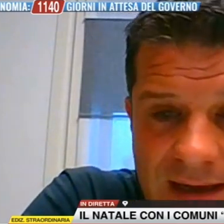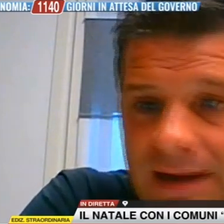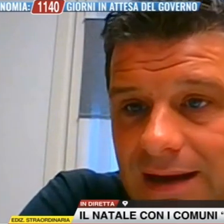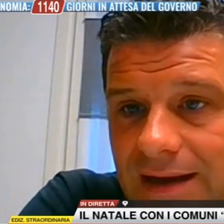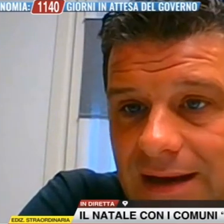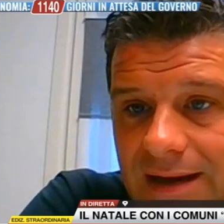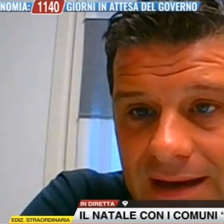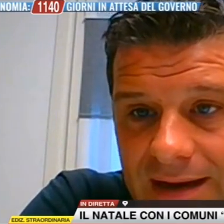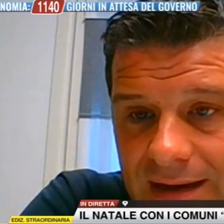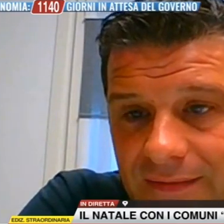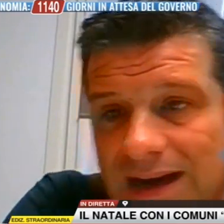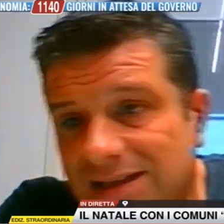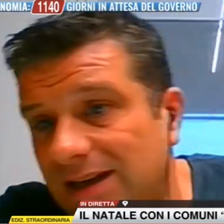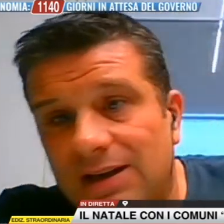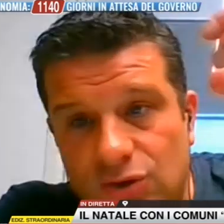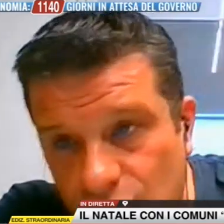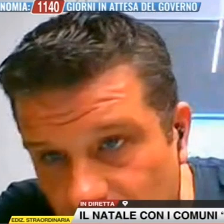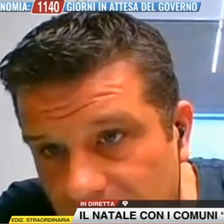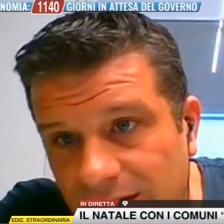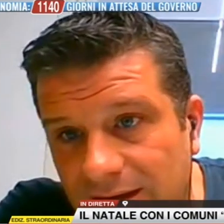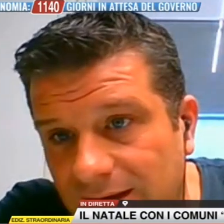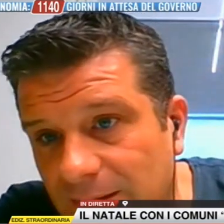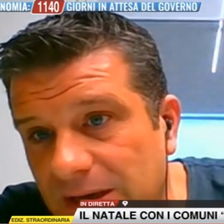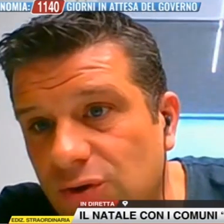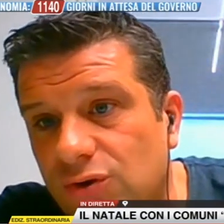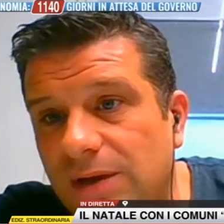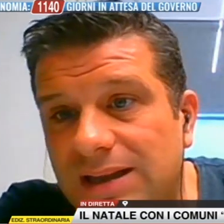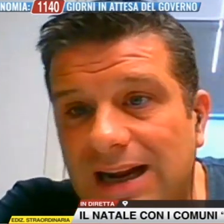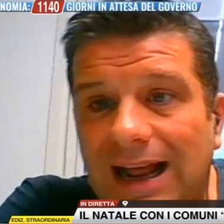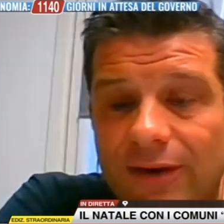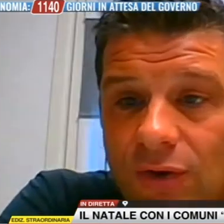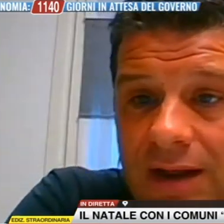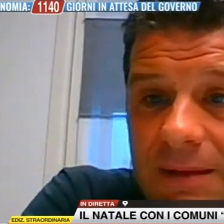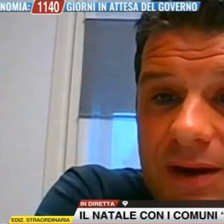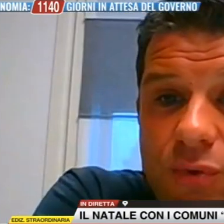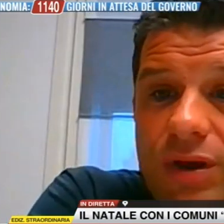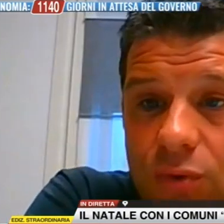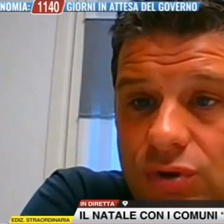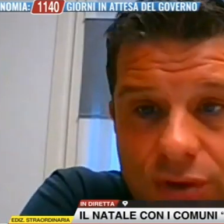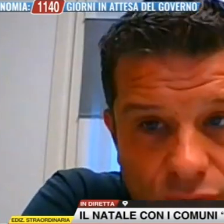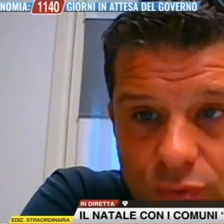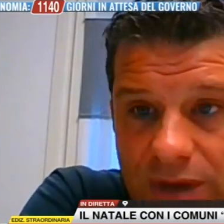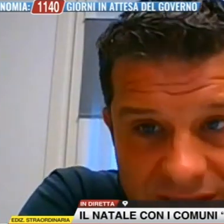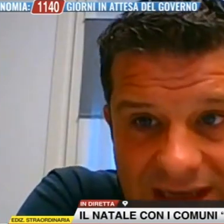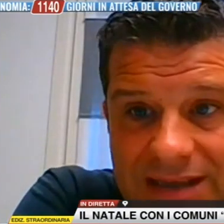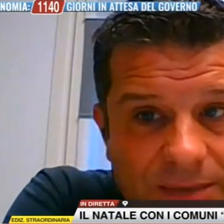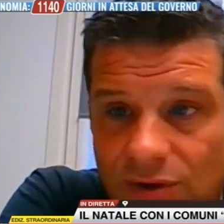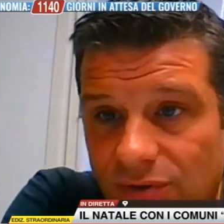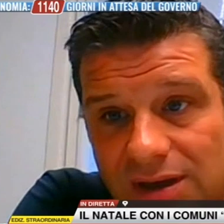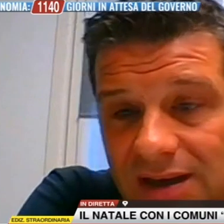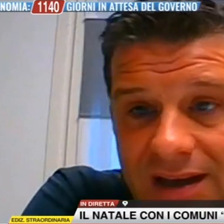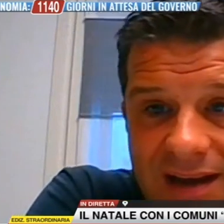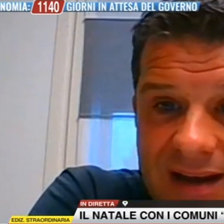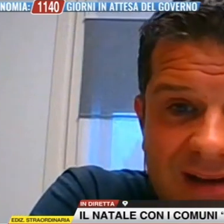talmente vasta una penisola sul Mediterraneo, per cui usi, costumi, esigenze e